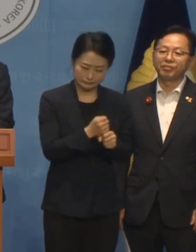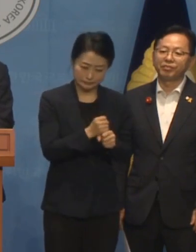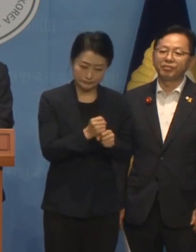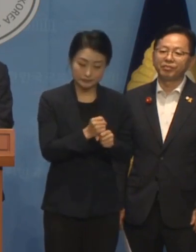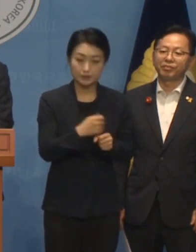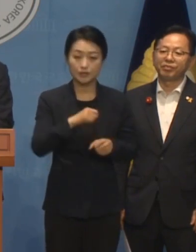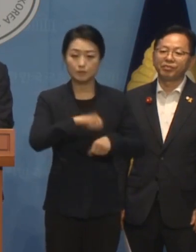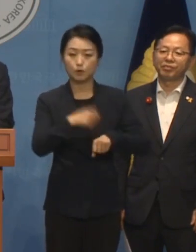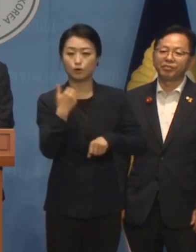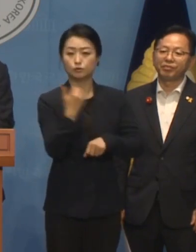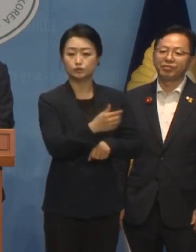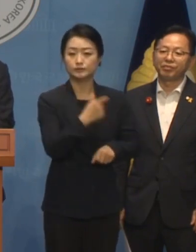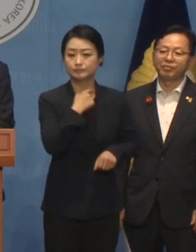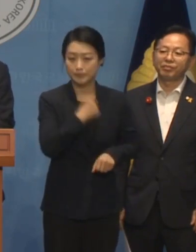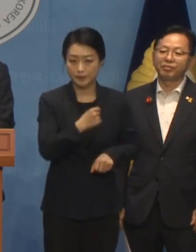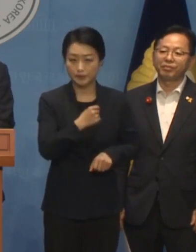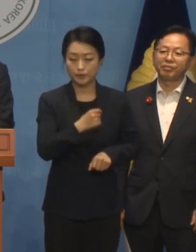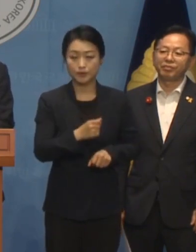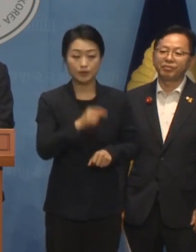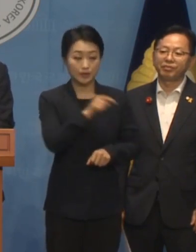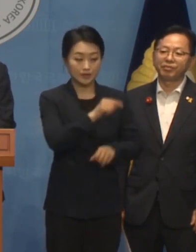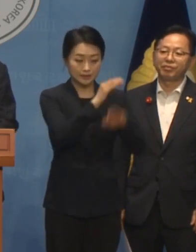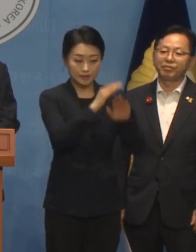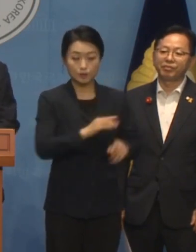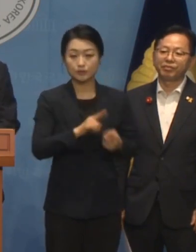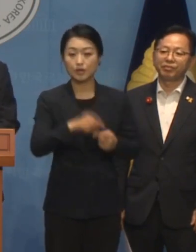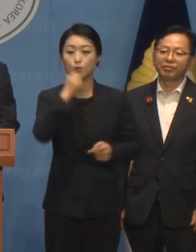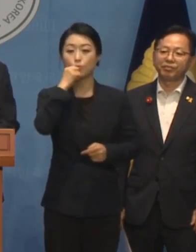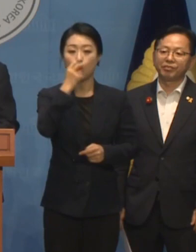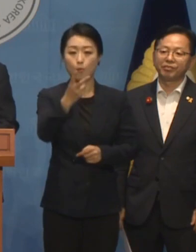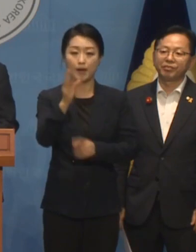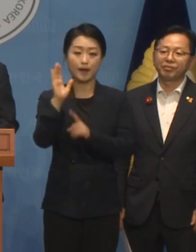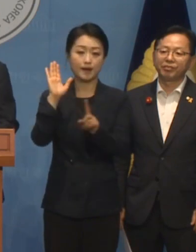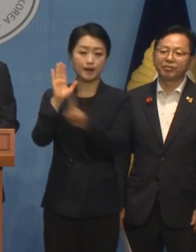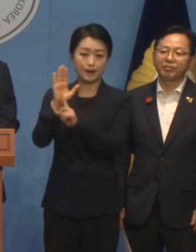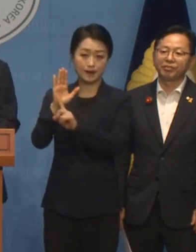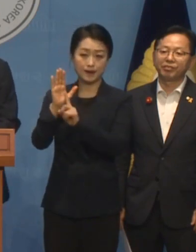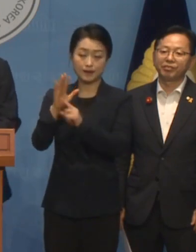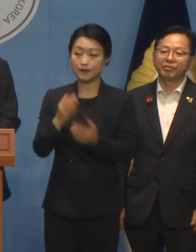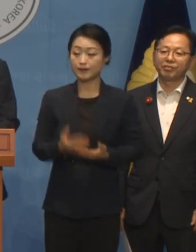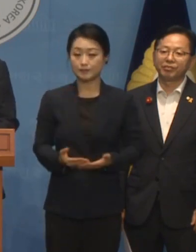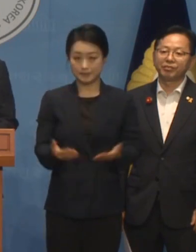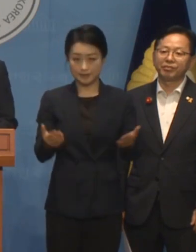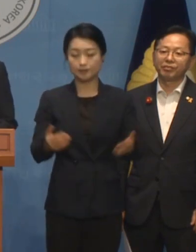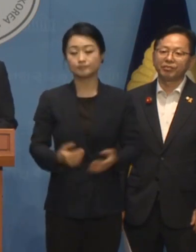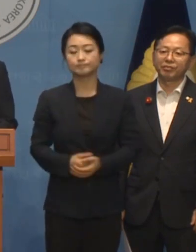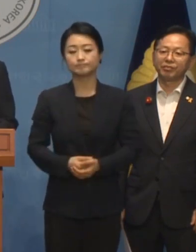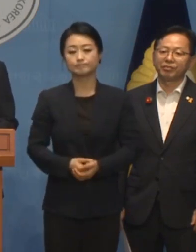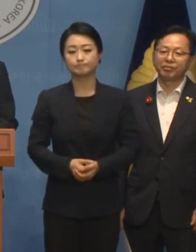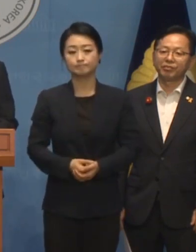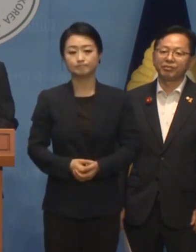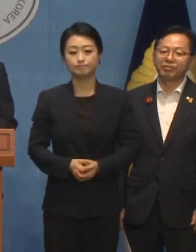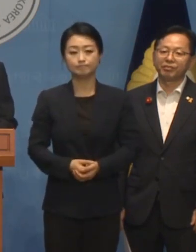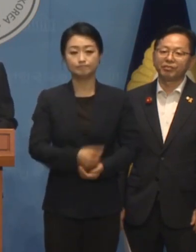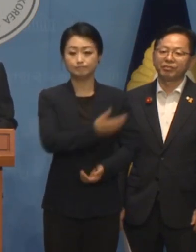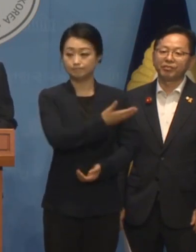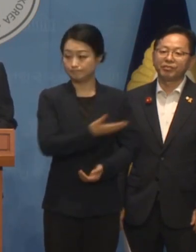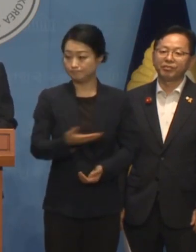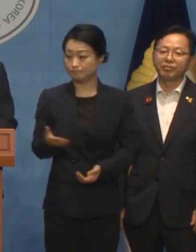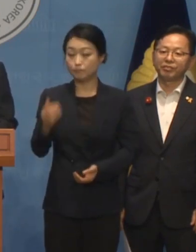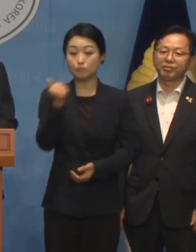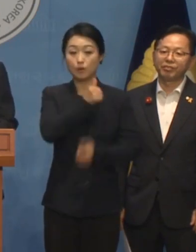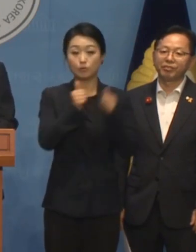규탄하고 정치검찰 고발을 관련한 기자회견을 위하여 이 자리에 섰습니다. 함께 하신